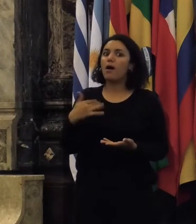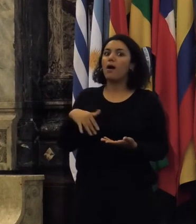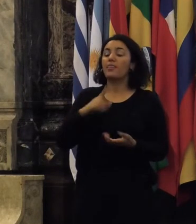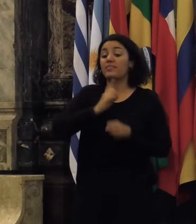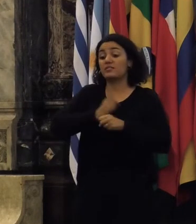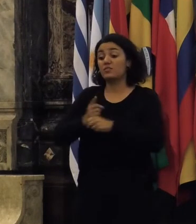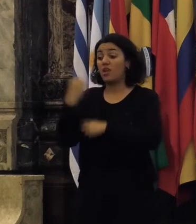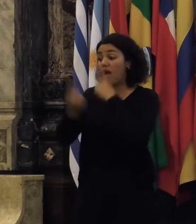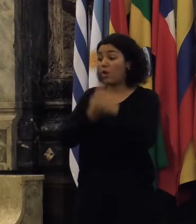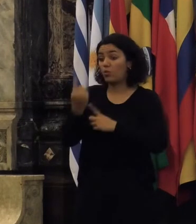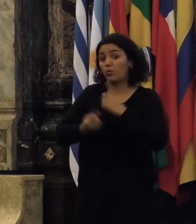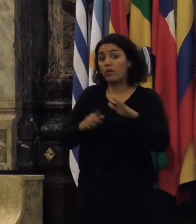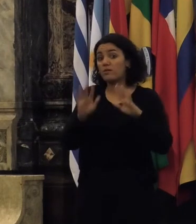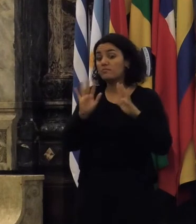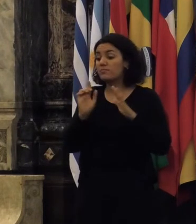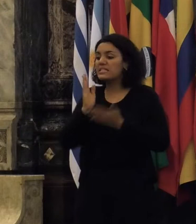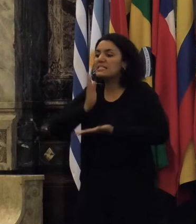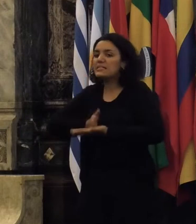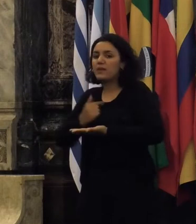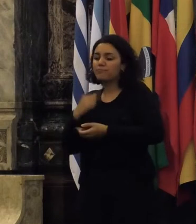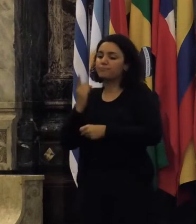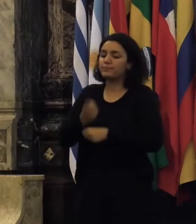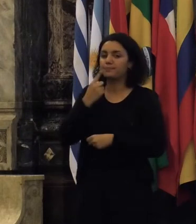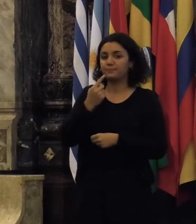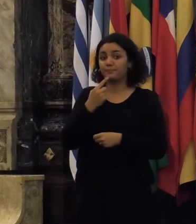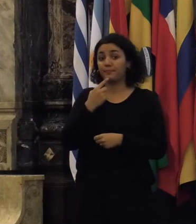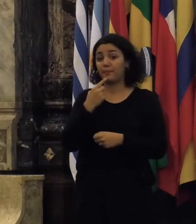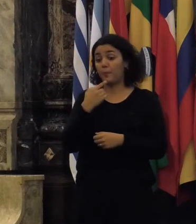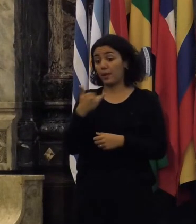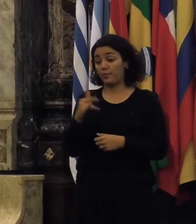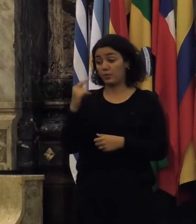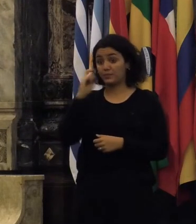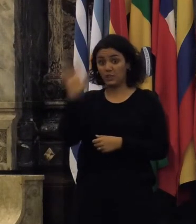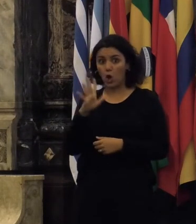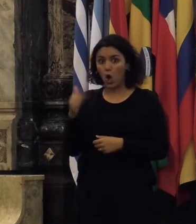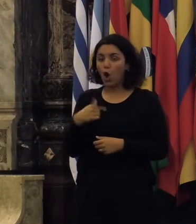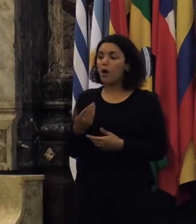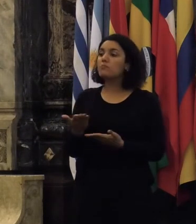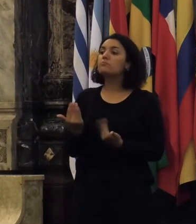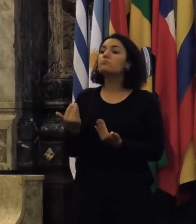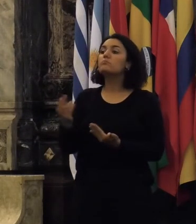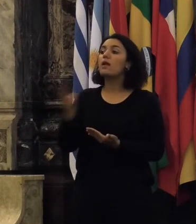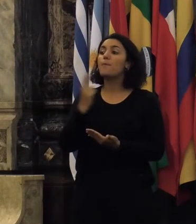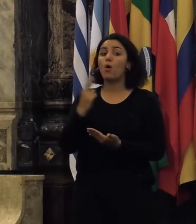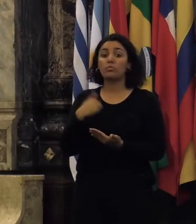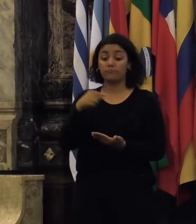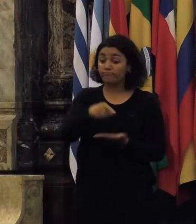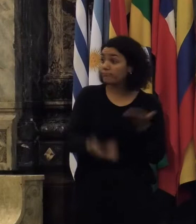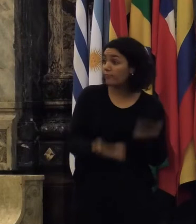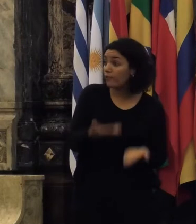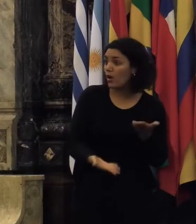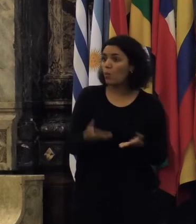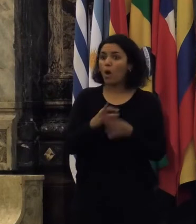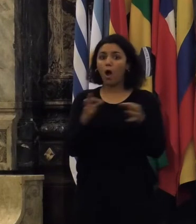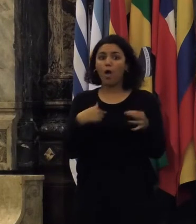en nombre de una cierta disciplina. Los psicólogos estamos llamados a responder, ¿no? A evaluar, a definir,